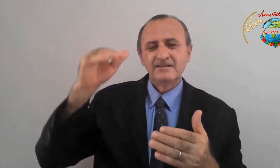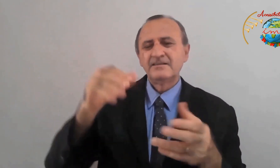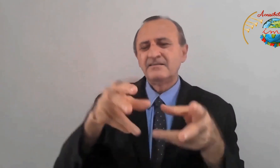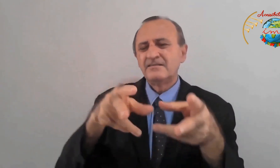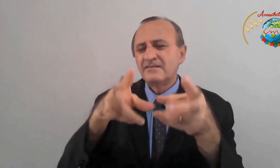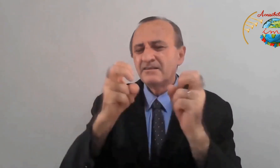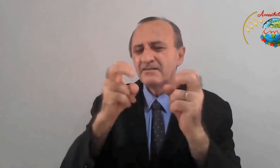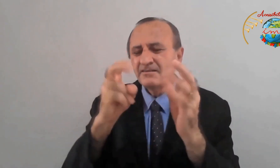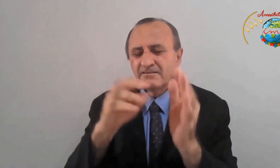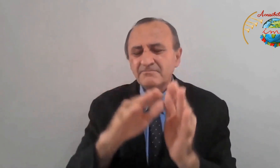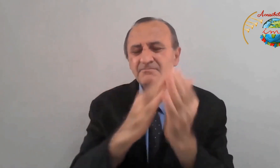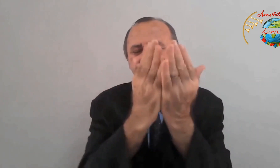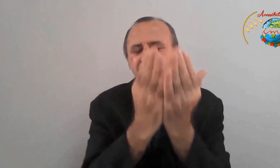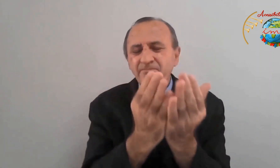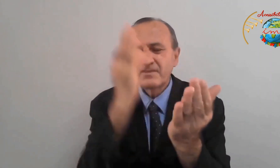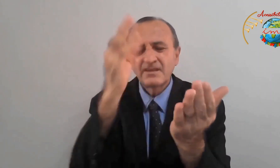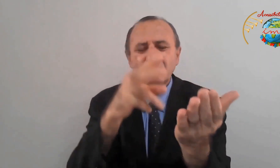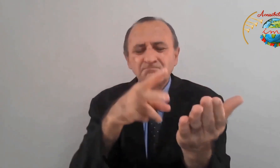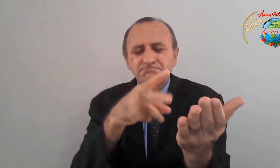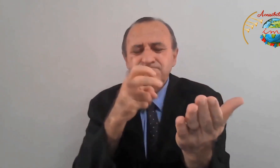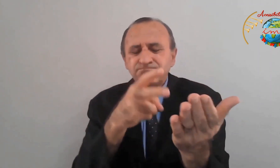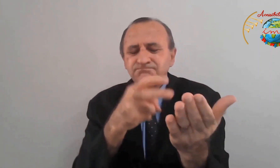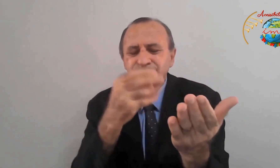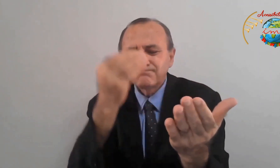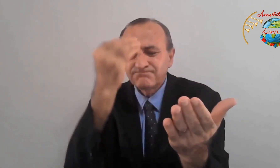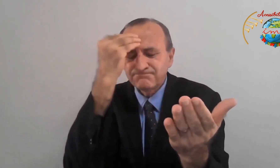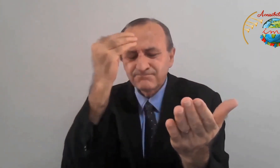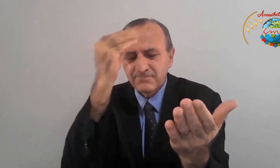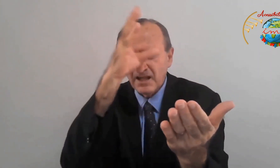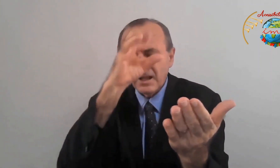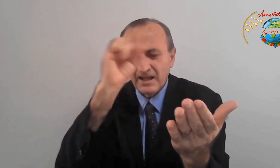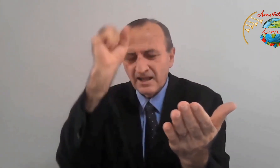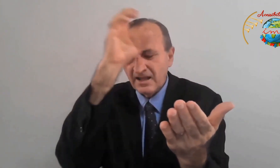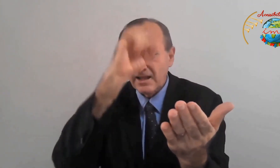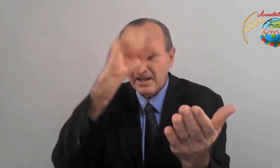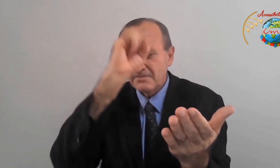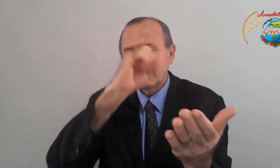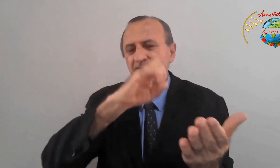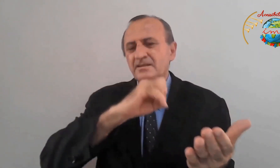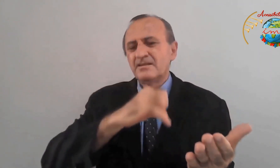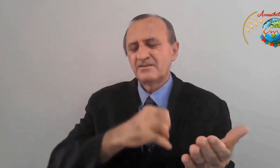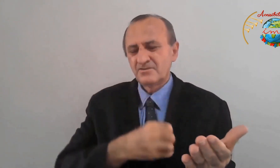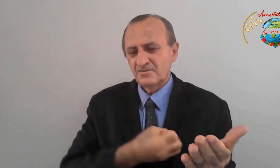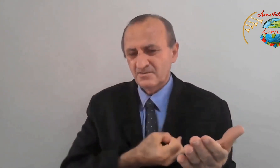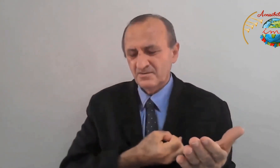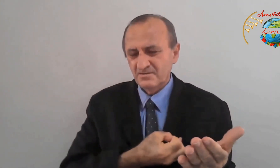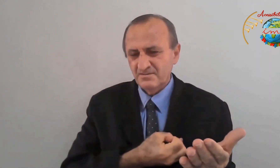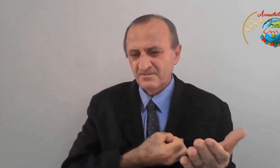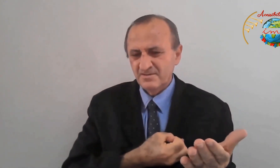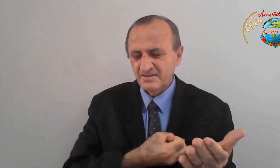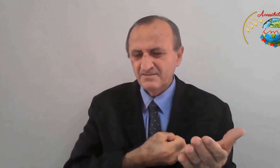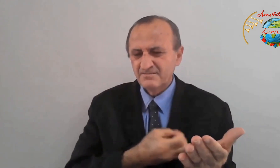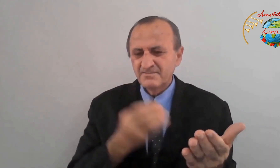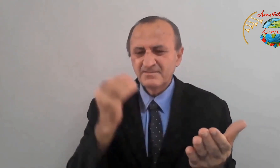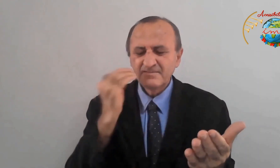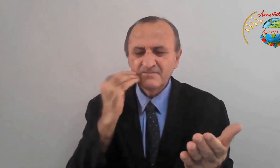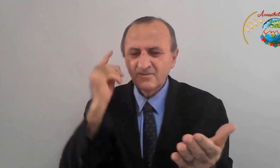homem. Observar então a palavra de Deus, o exame das Escrituras, por ela que nós aprendemos. E João é